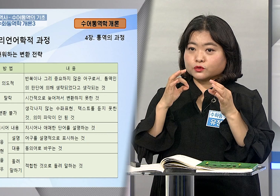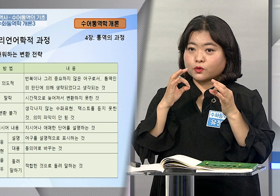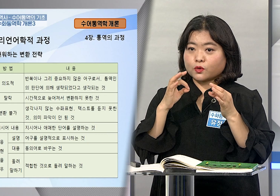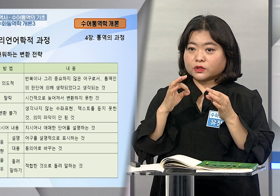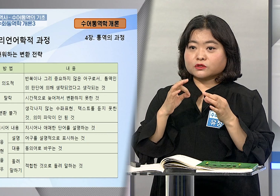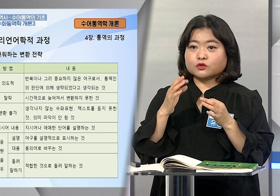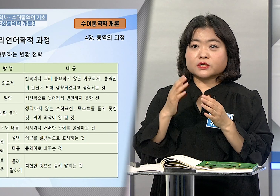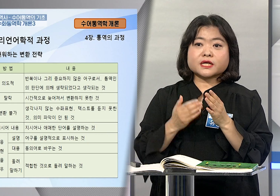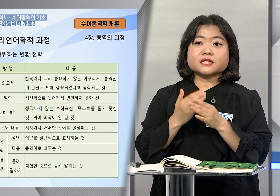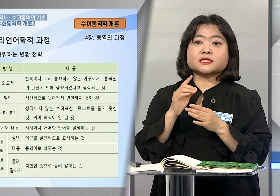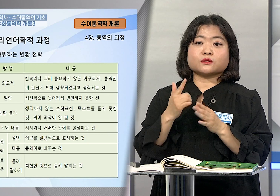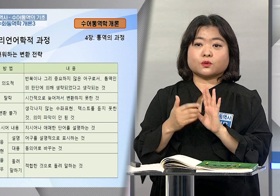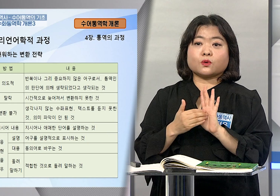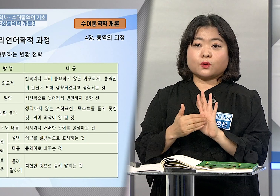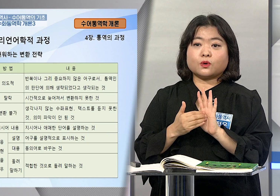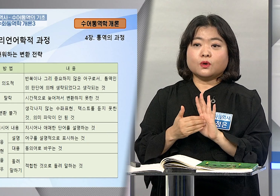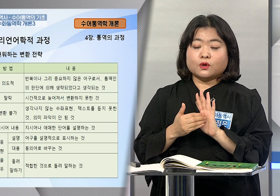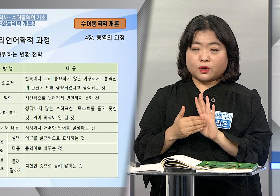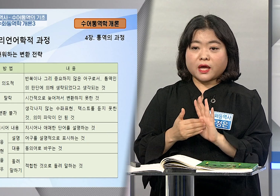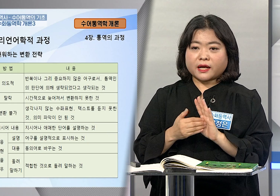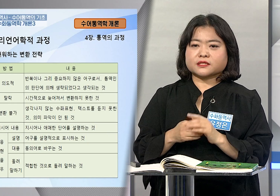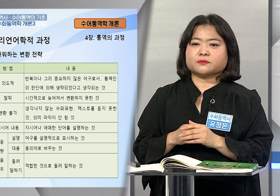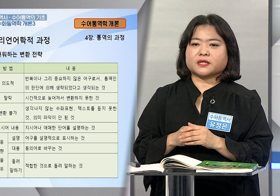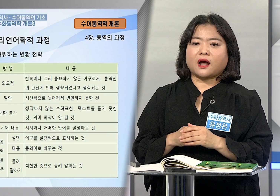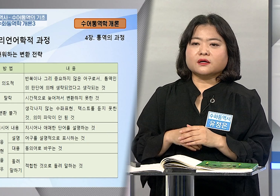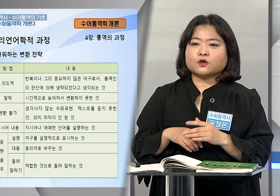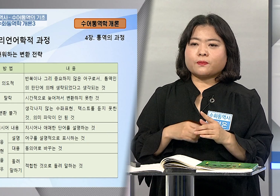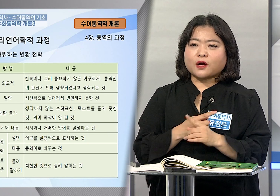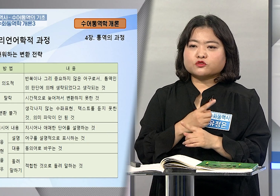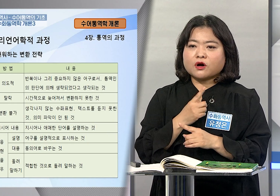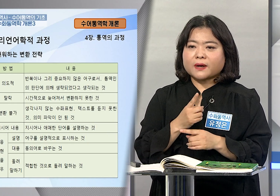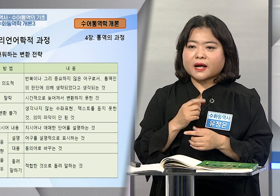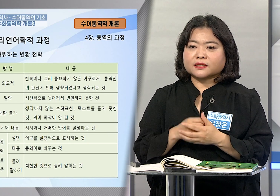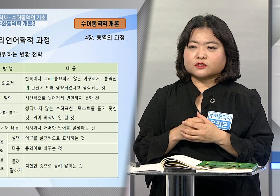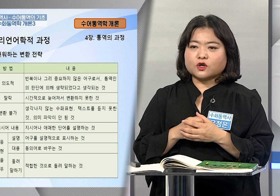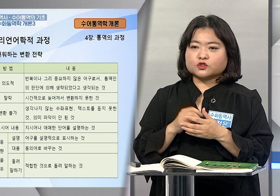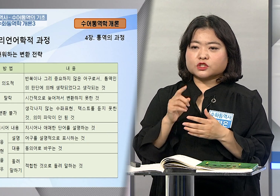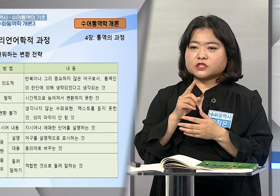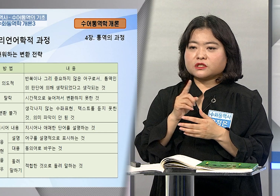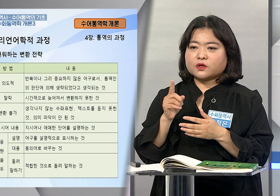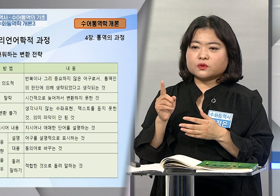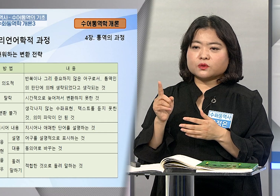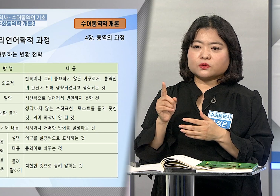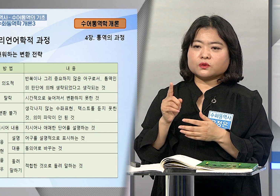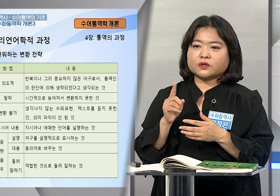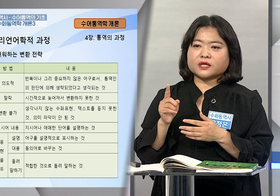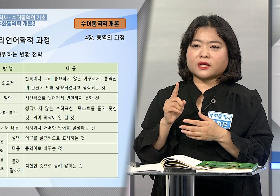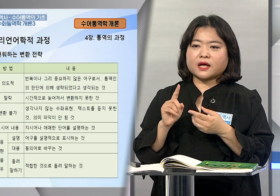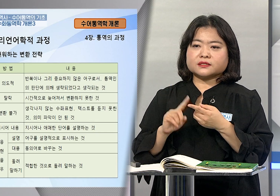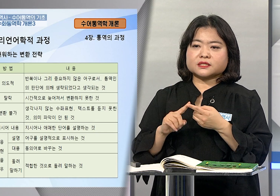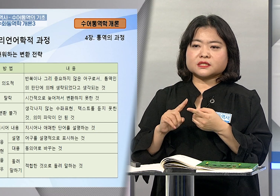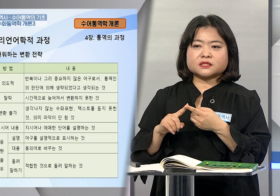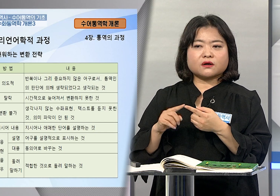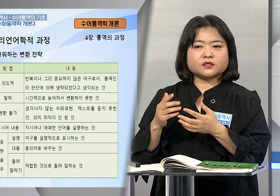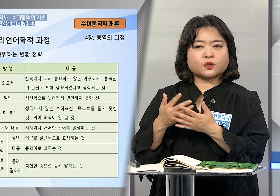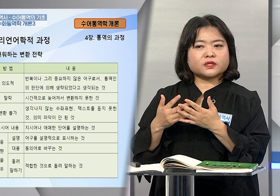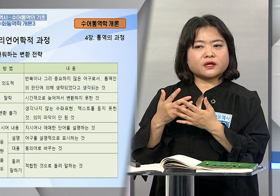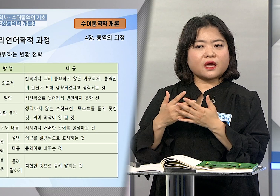노력으로 이런 경우가 생기지 않도록 해야겠습니다. 바꾸어 말하기는요. 지시 내용에 대한 지시어가 굉장히